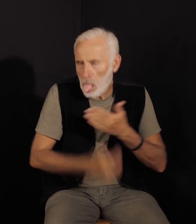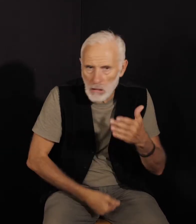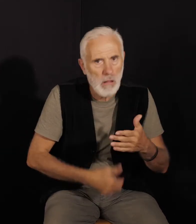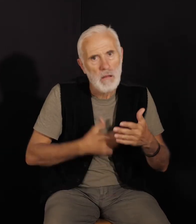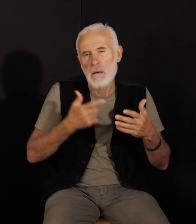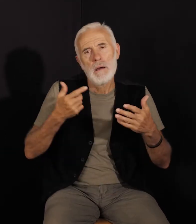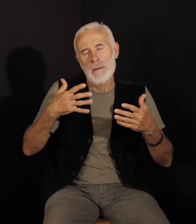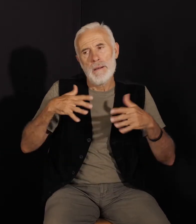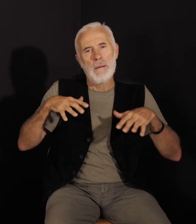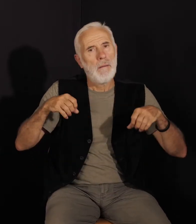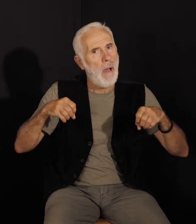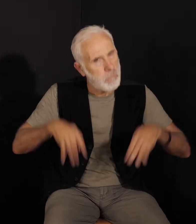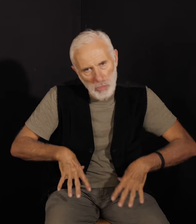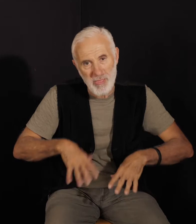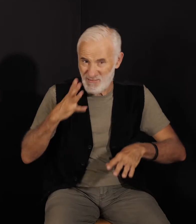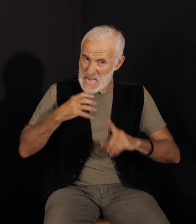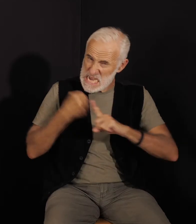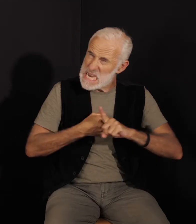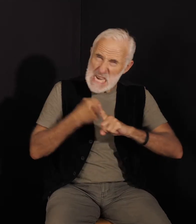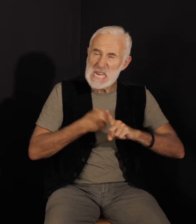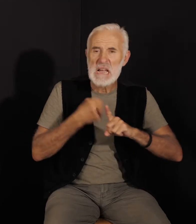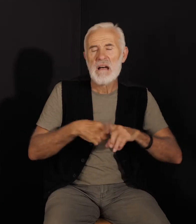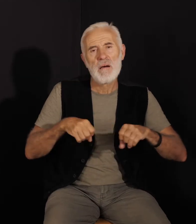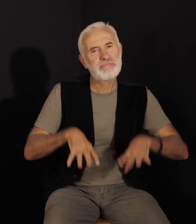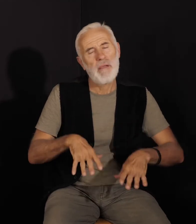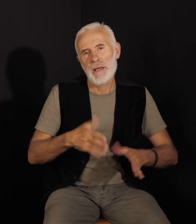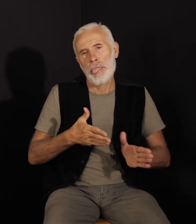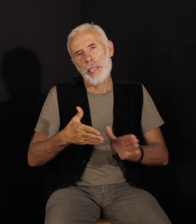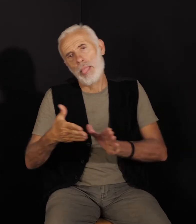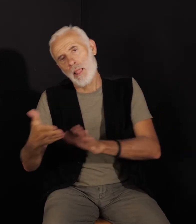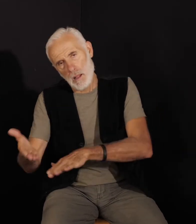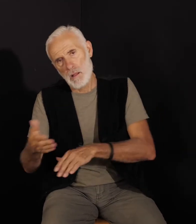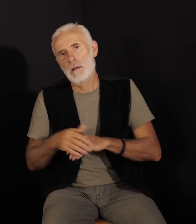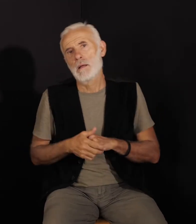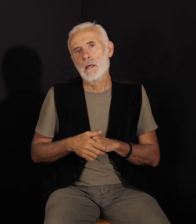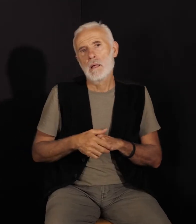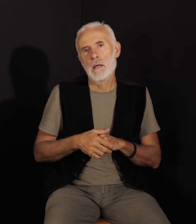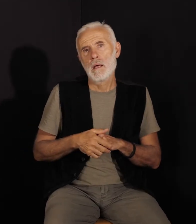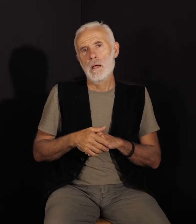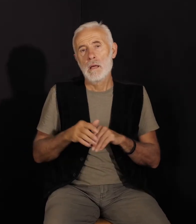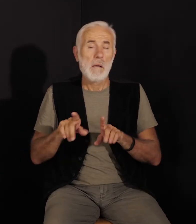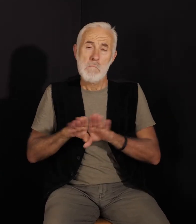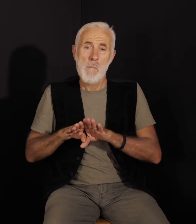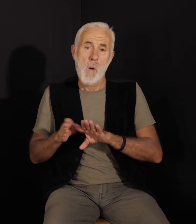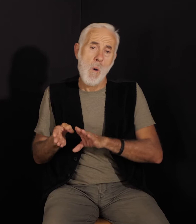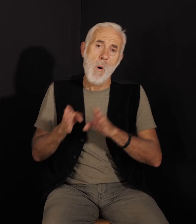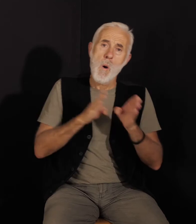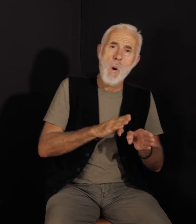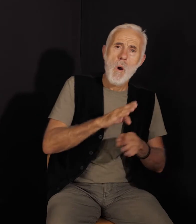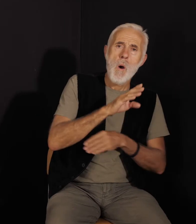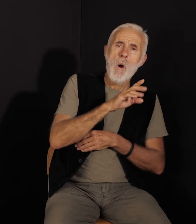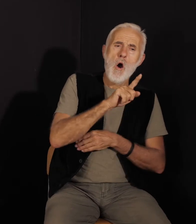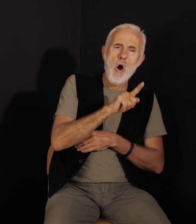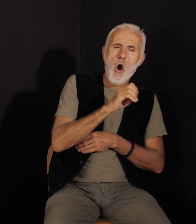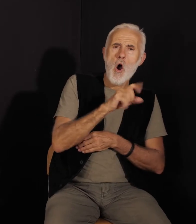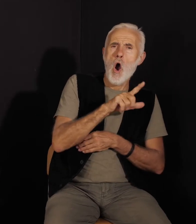un peu abandonné cette lutte pour passer à autre chose. C'est aussi le cas de Richard Goldstein, qui était